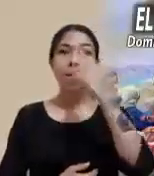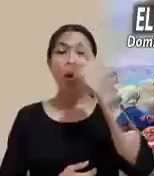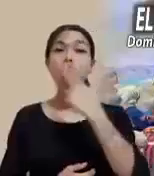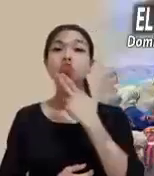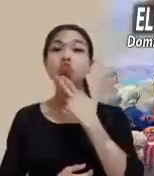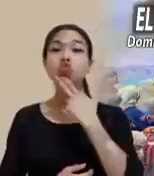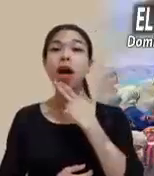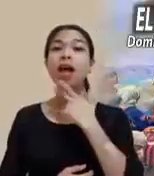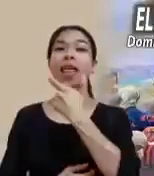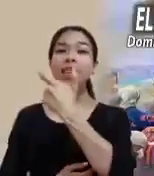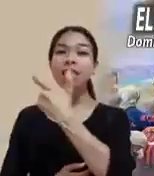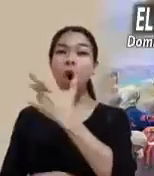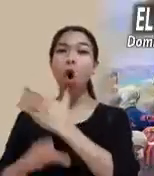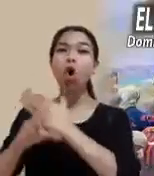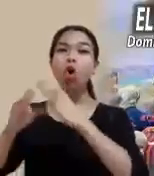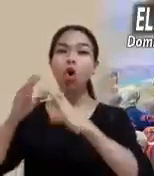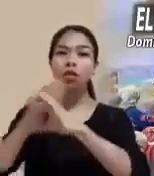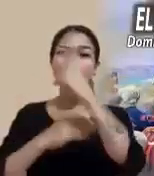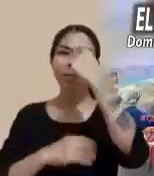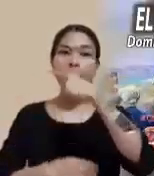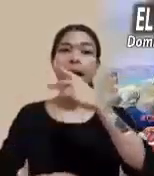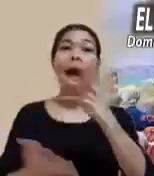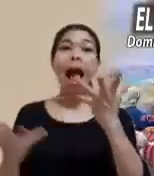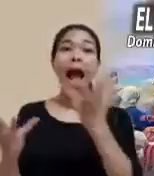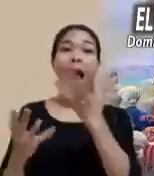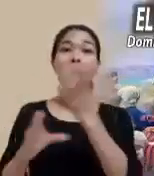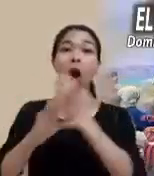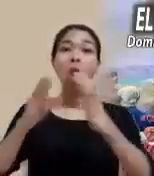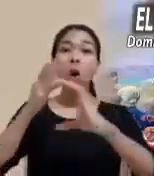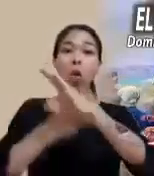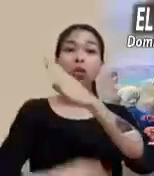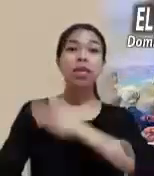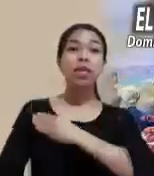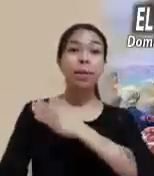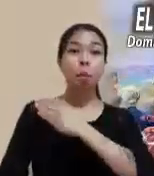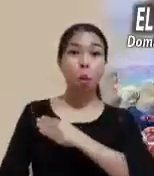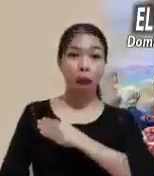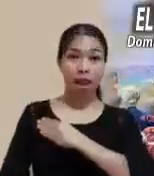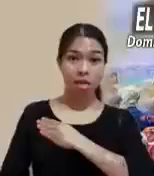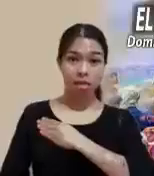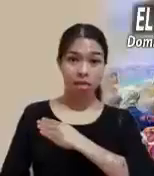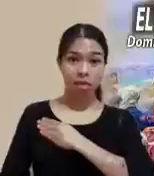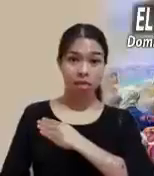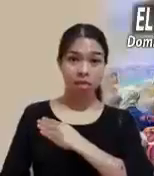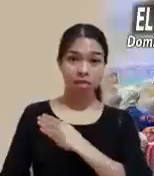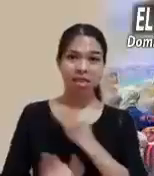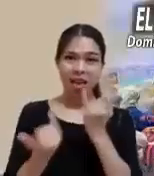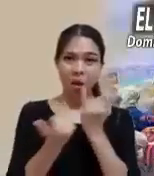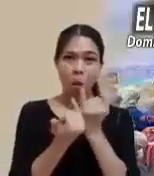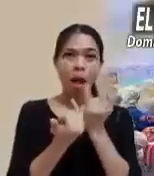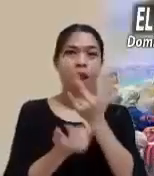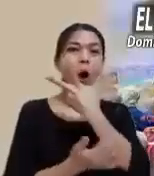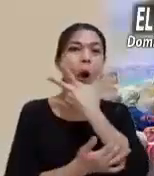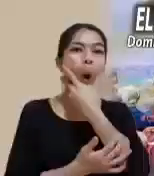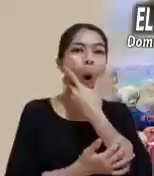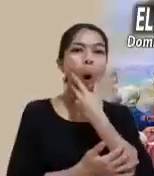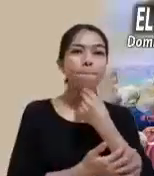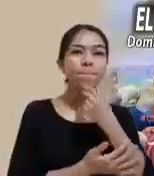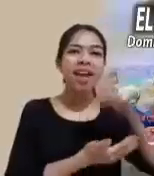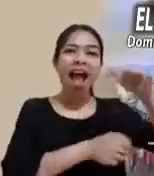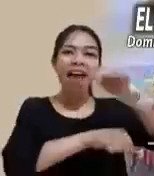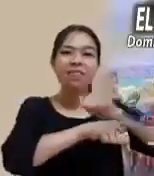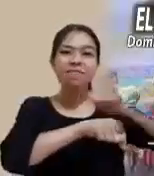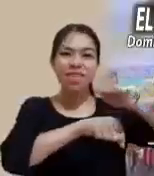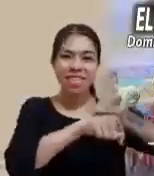usen con creatividad para hacer el bien a los pobres, como fue el caso del administrador que había malgastado los bienes de